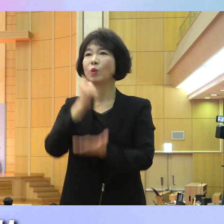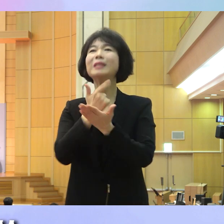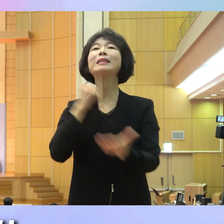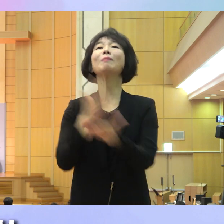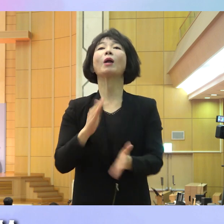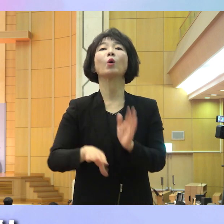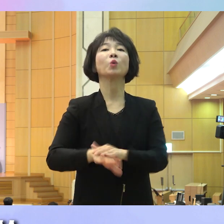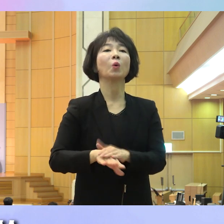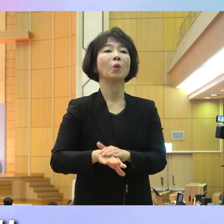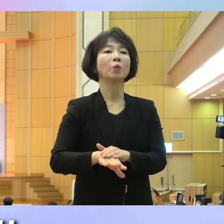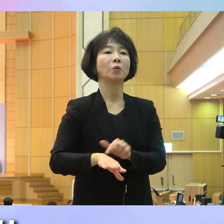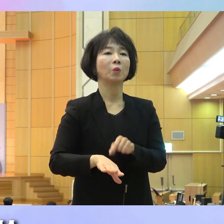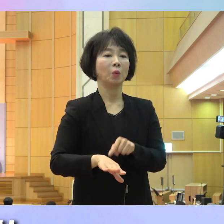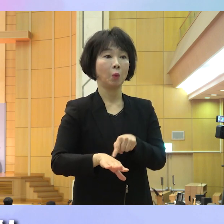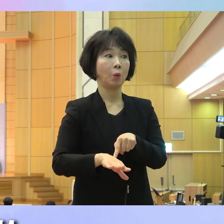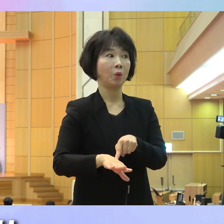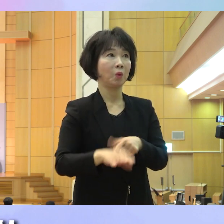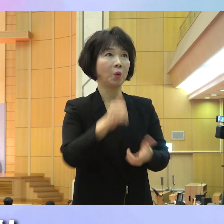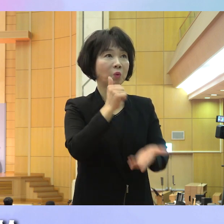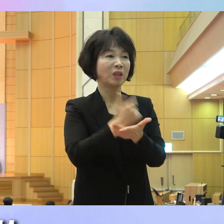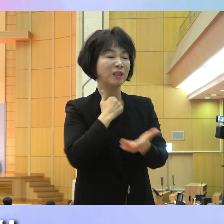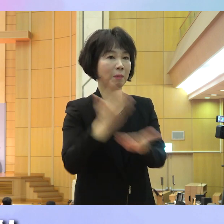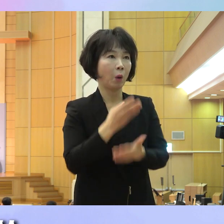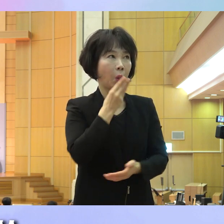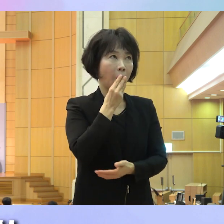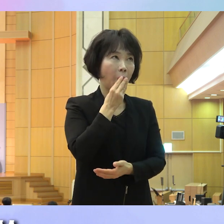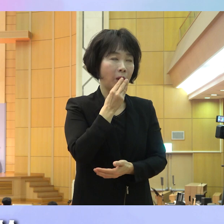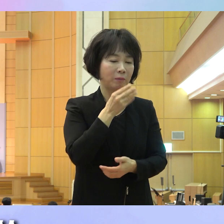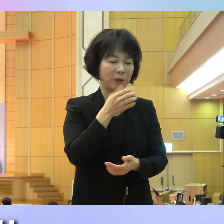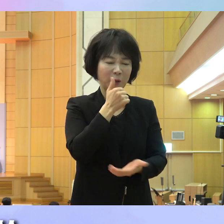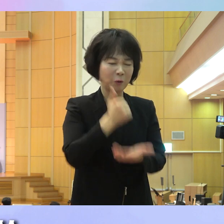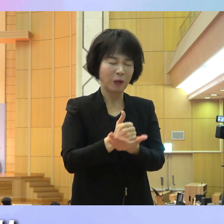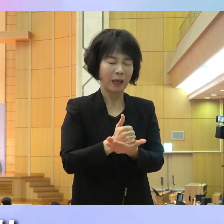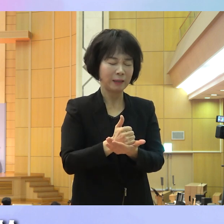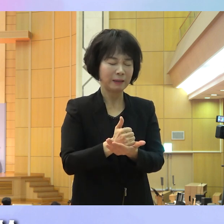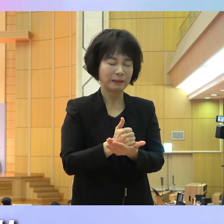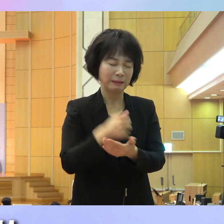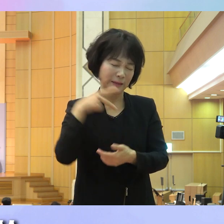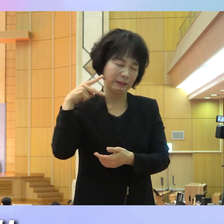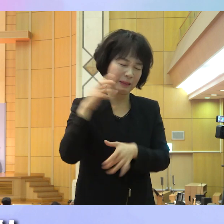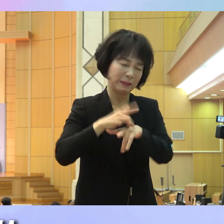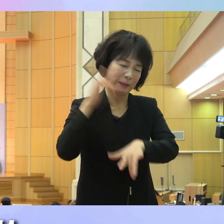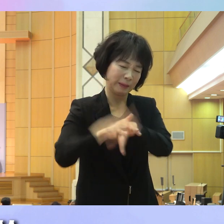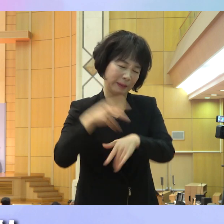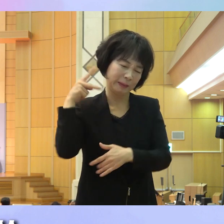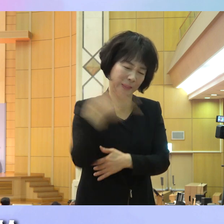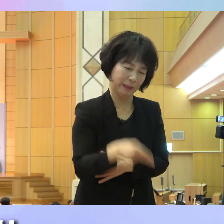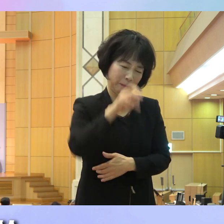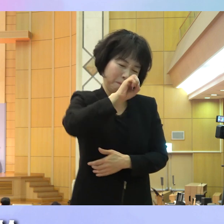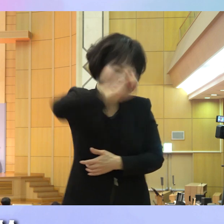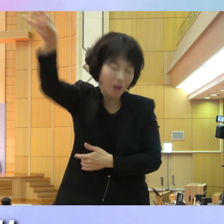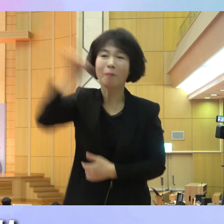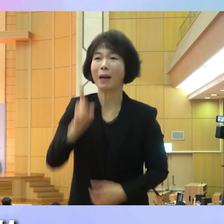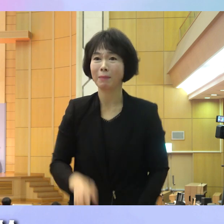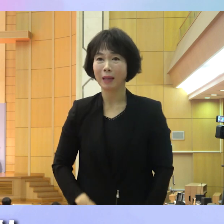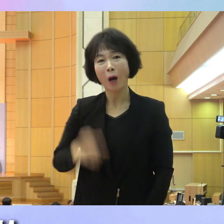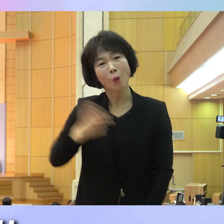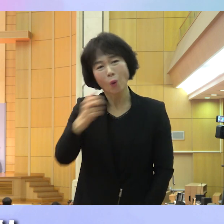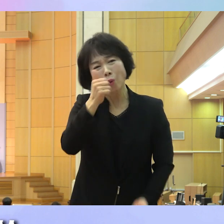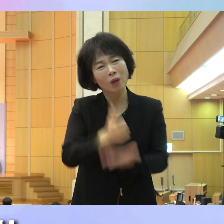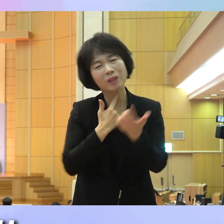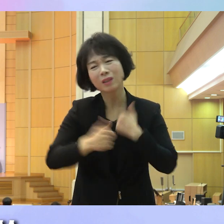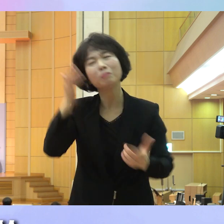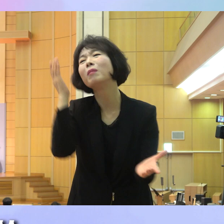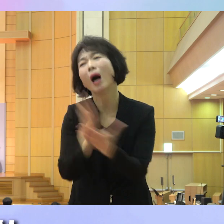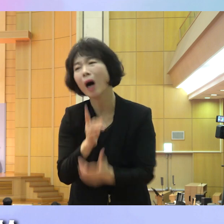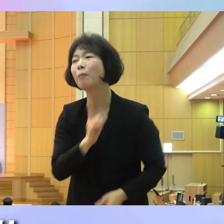말도 않도록, 그런 죄 지을 수 있는, 그동안 죄를 지었는데 다시는 그런 죄를 짓지 않기 위해서